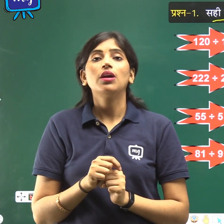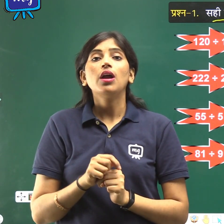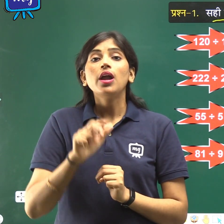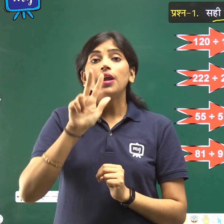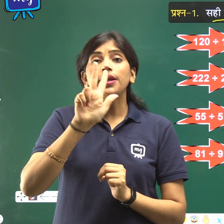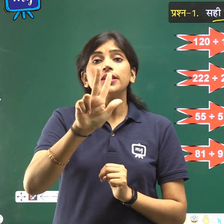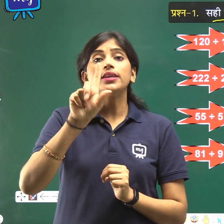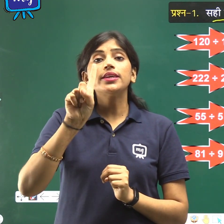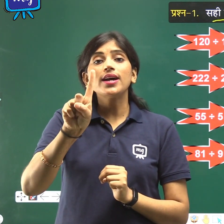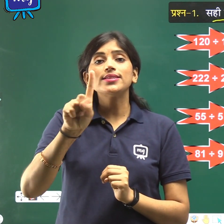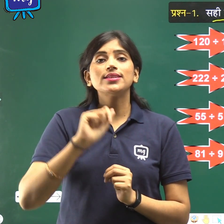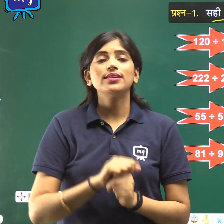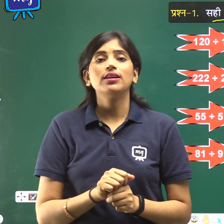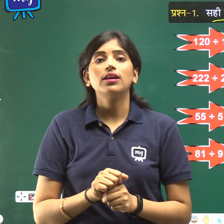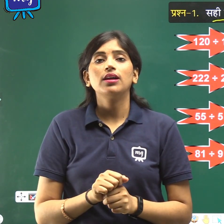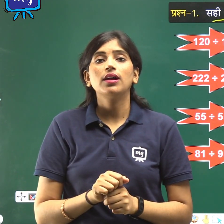81